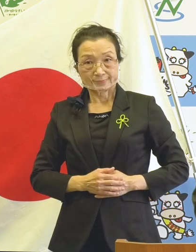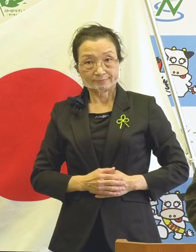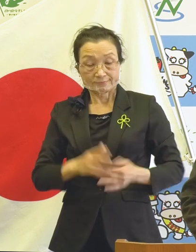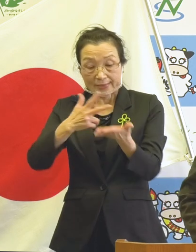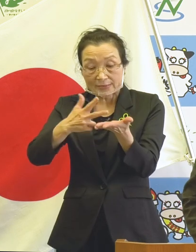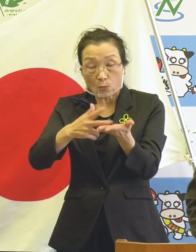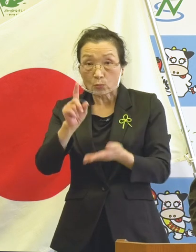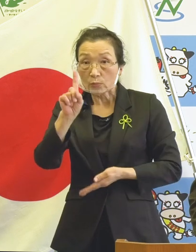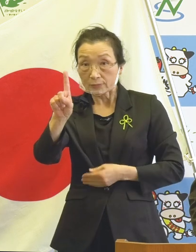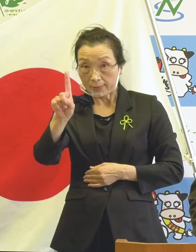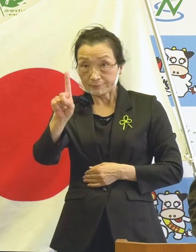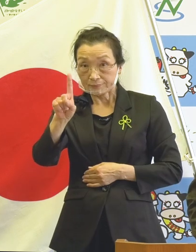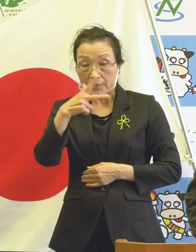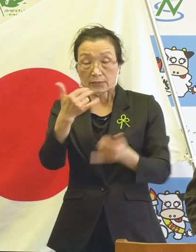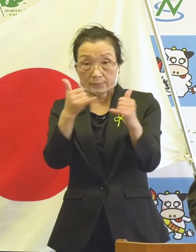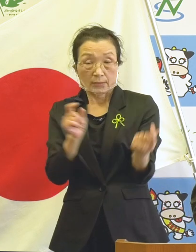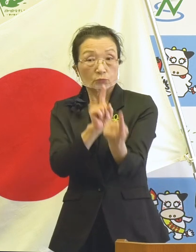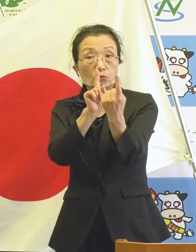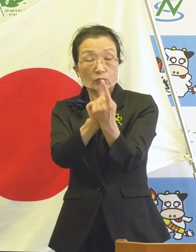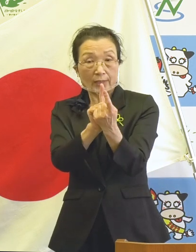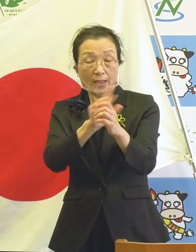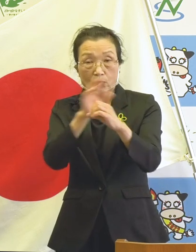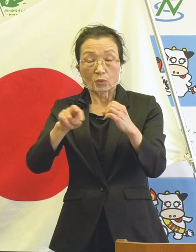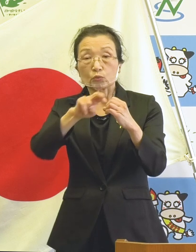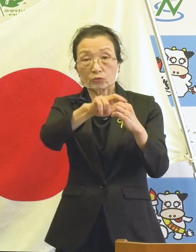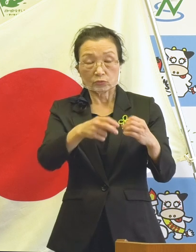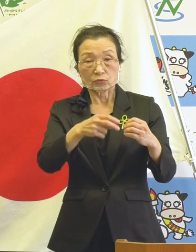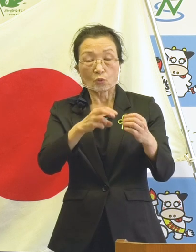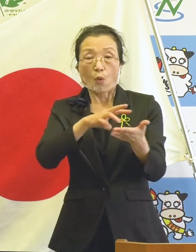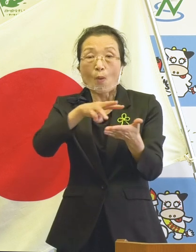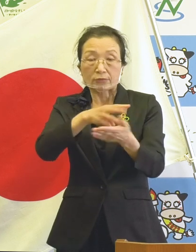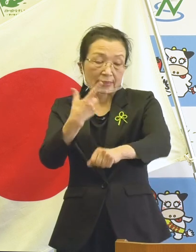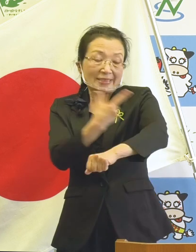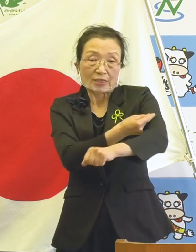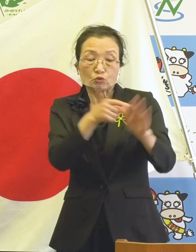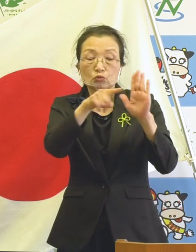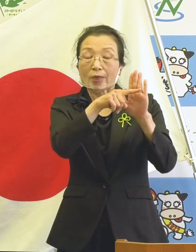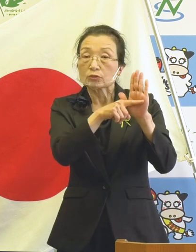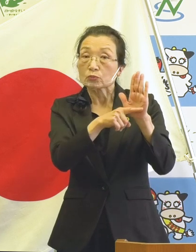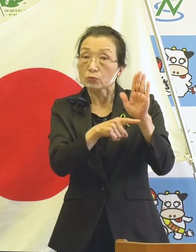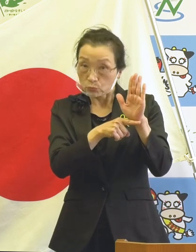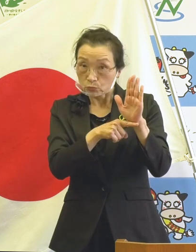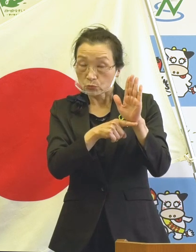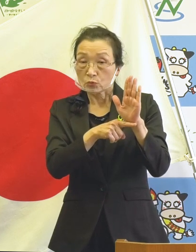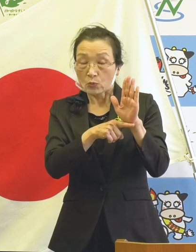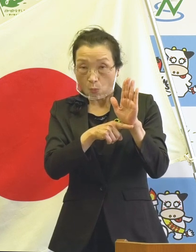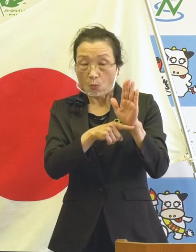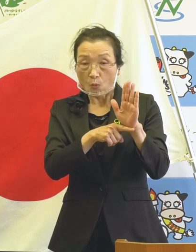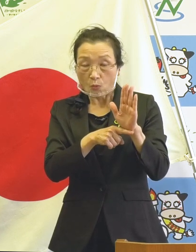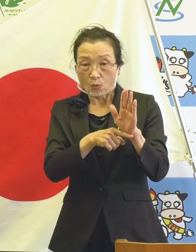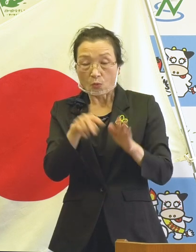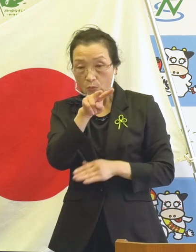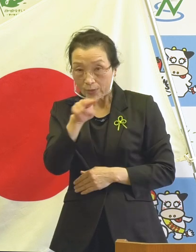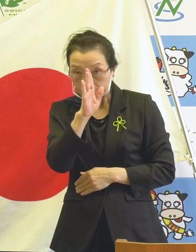資料の1番、市民向け新型コロナウイルスワクチン接種スケジュールをメディアの皆さんはご覧